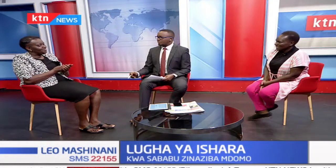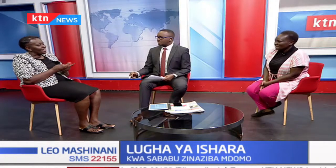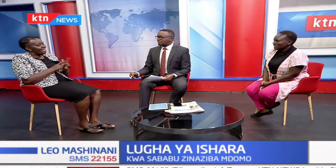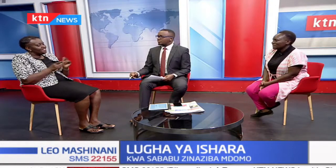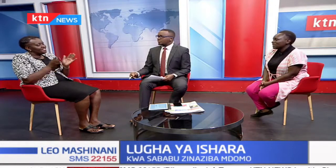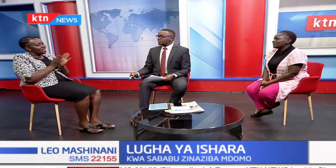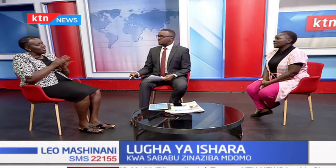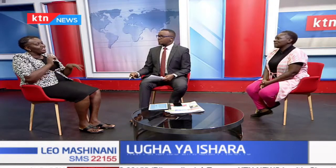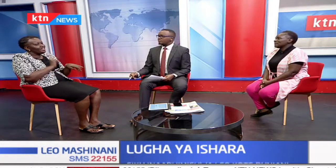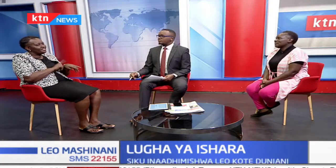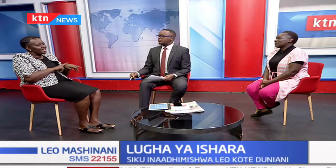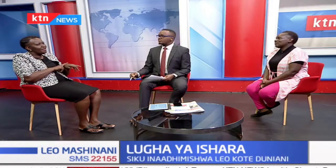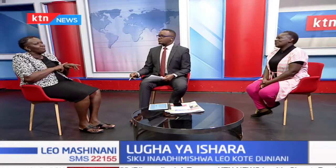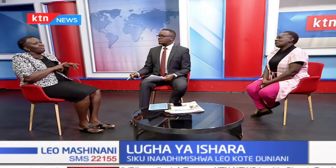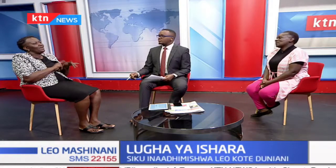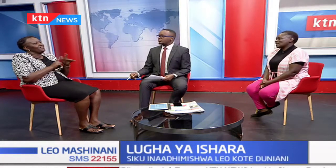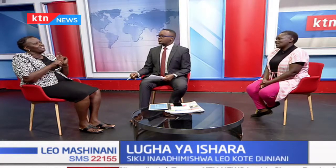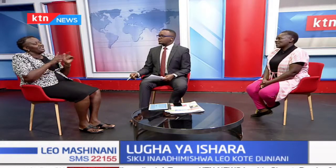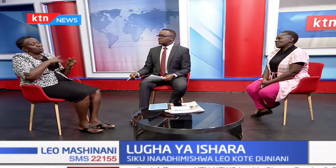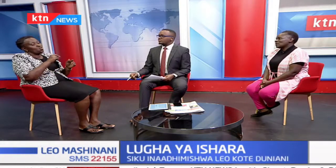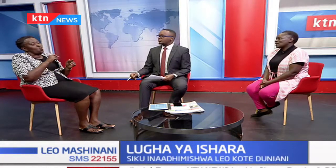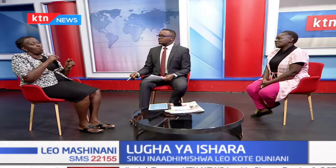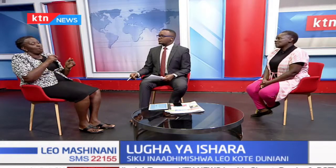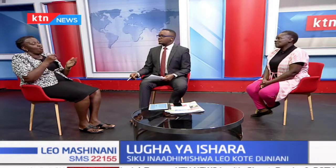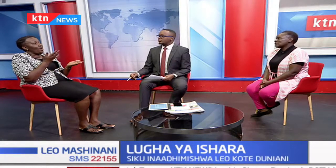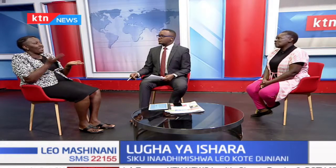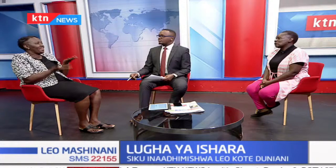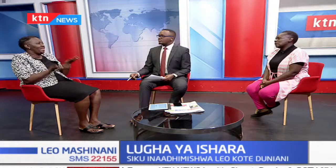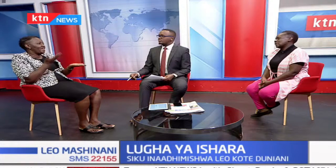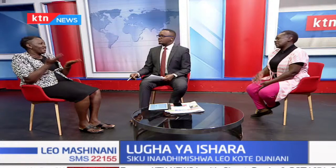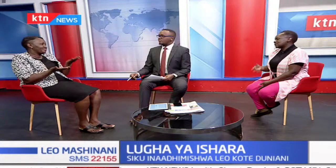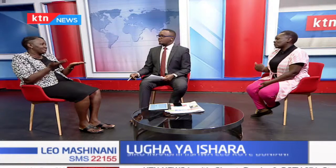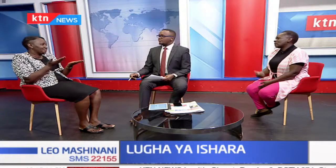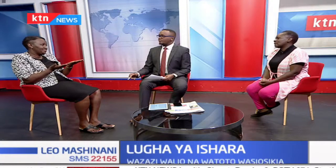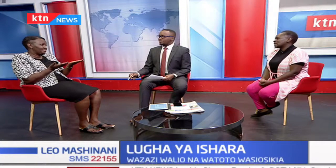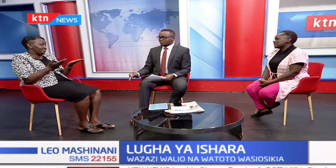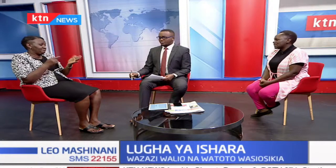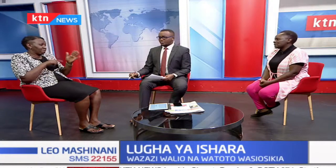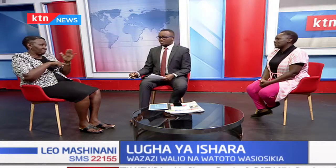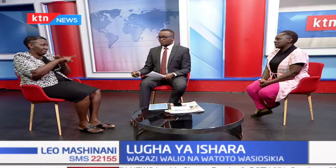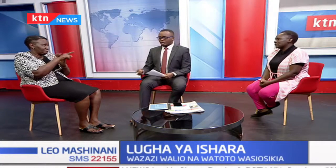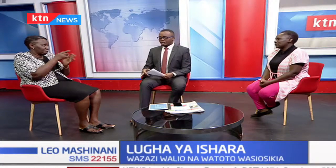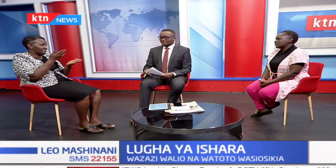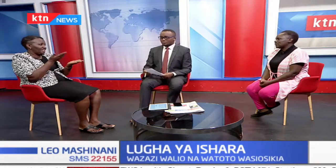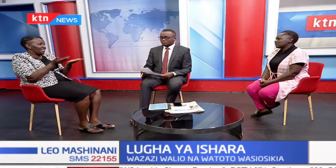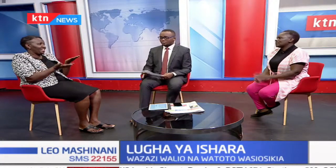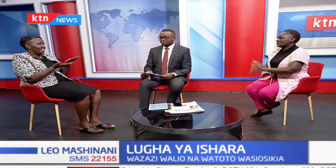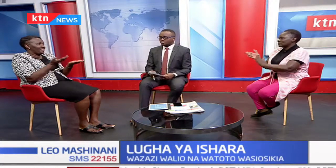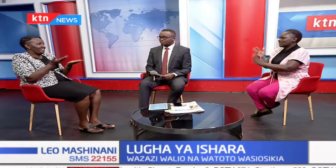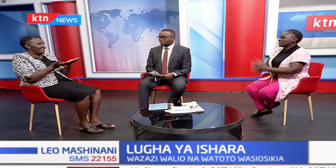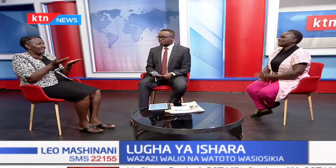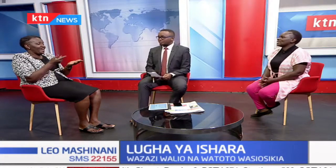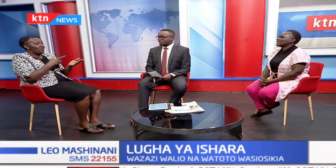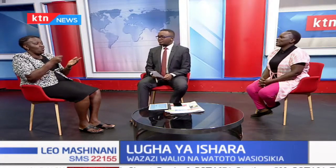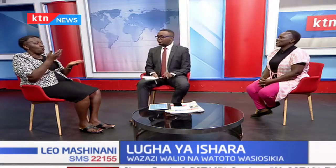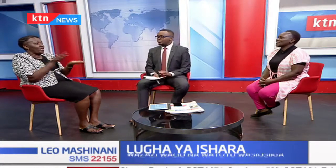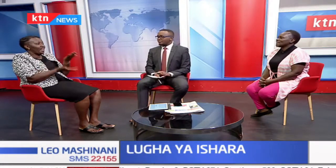Asante sana. Wacha nianze wakati nilianza kwenda kliniki. Kwa haraka tu.